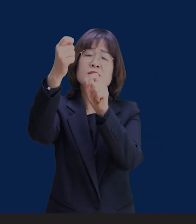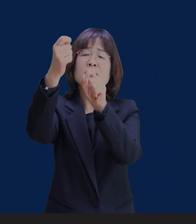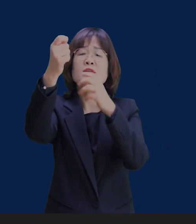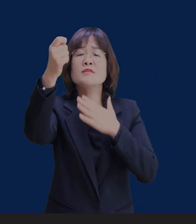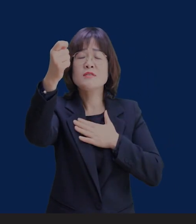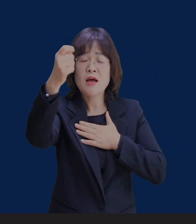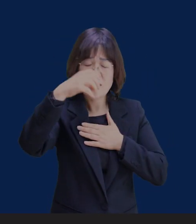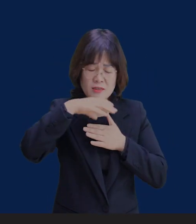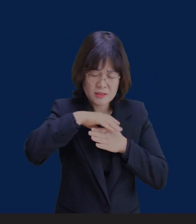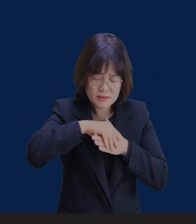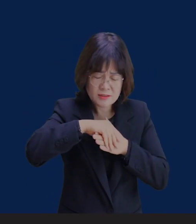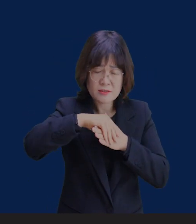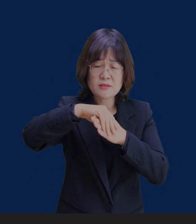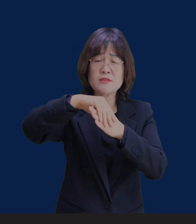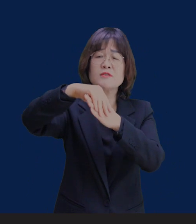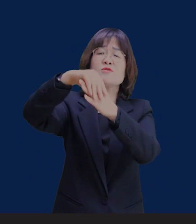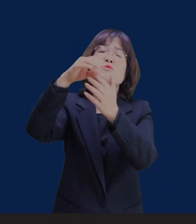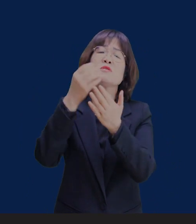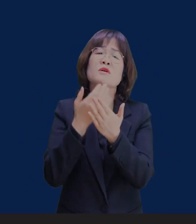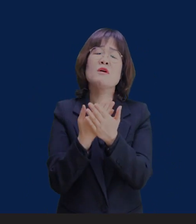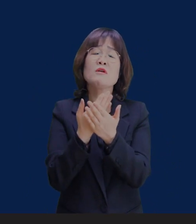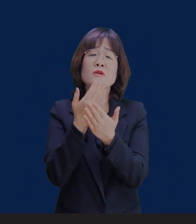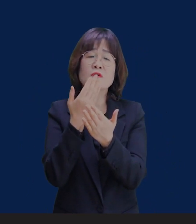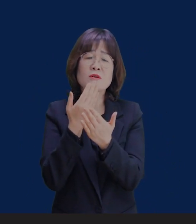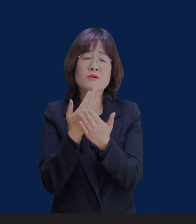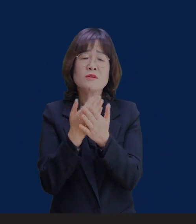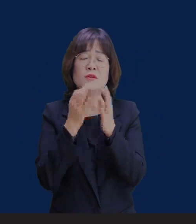주께 가까이 날